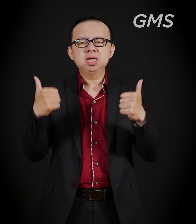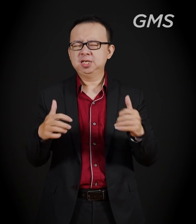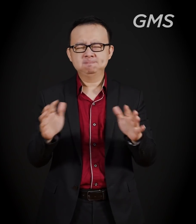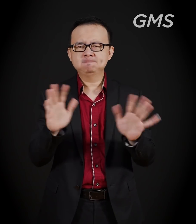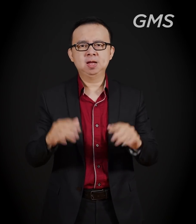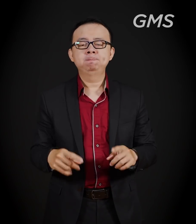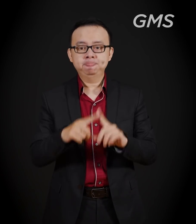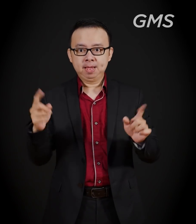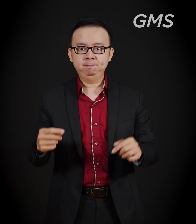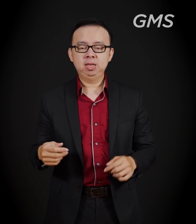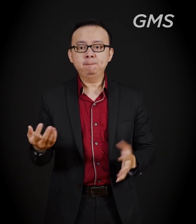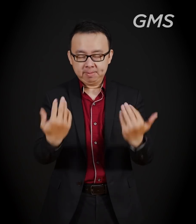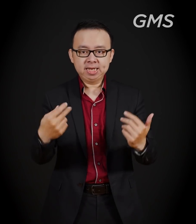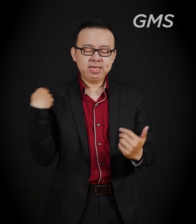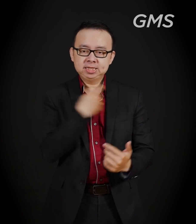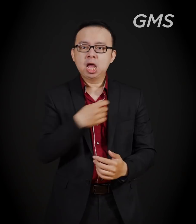bilang, pergilah.